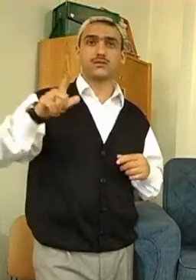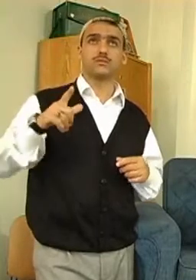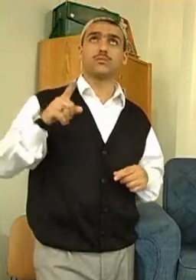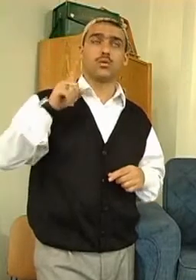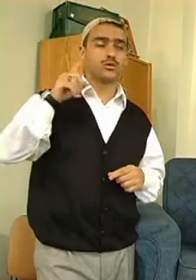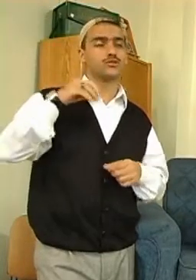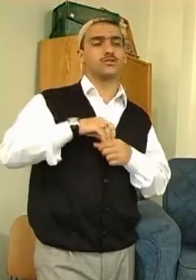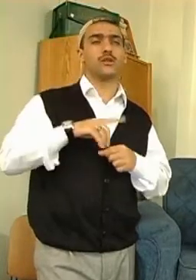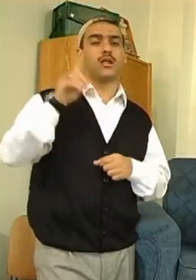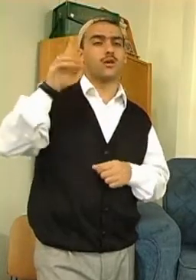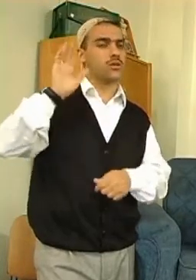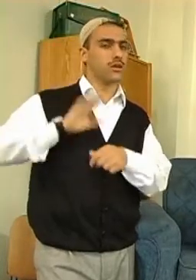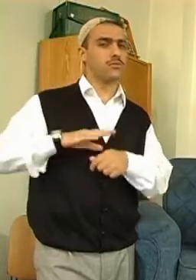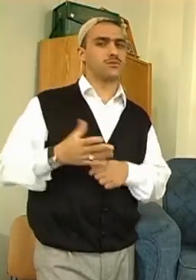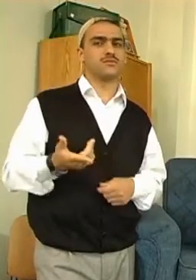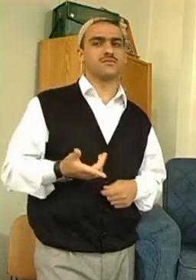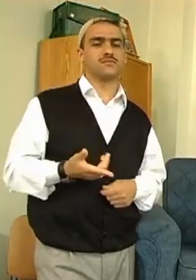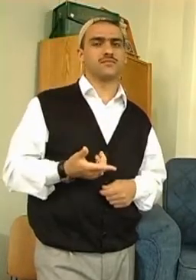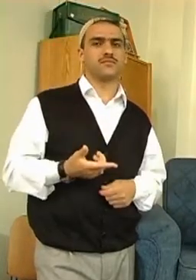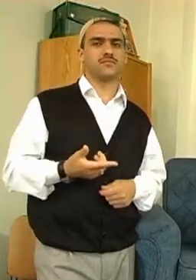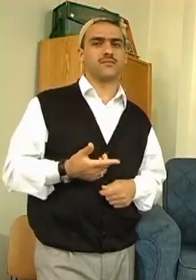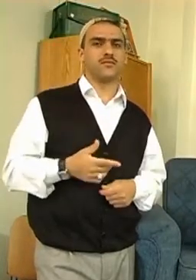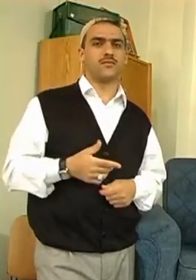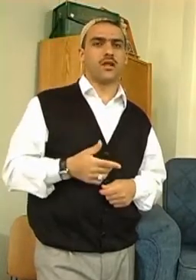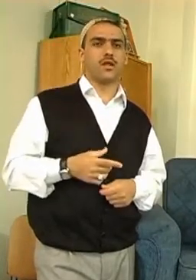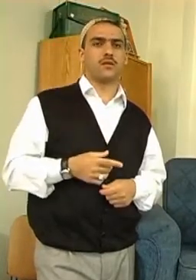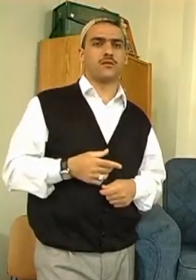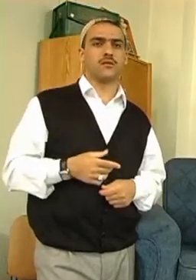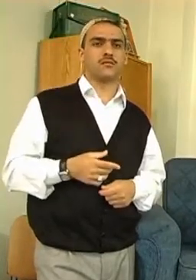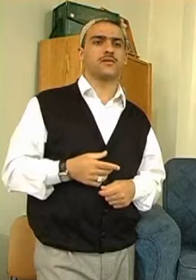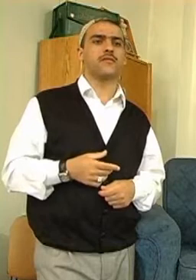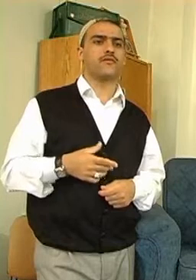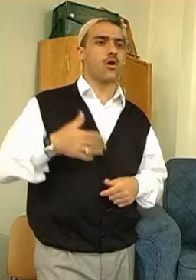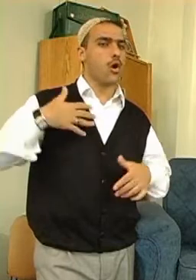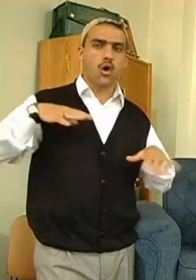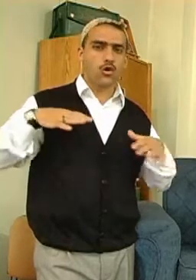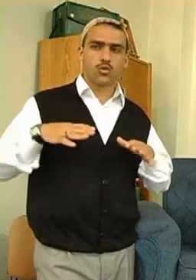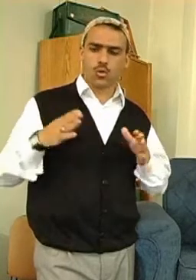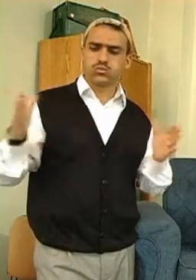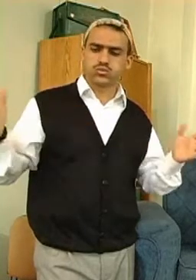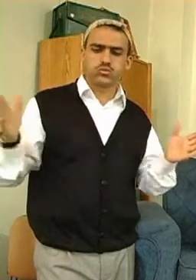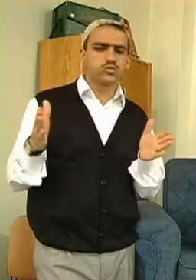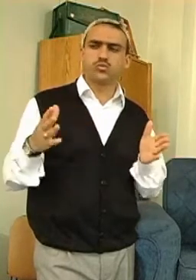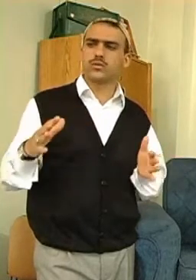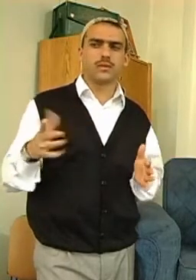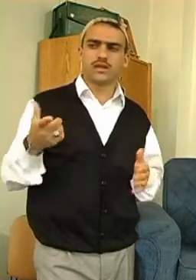onun için. Geçen bir derste söyledik. Ahsen-i Takvim günü anlatırken şimdi